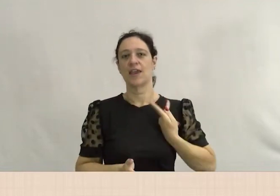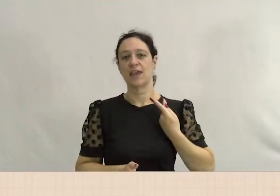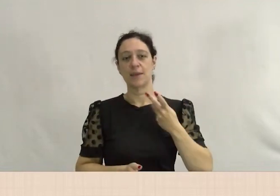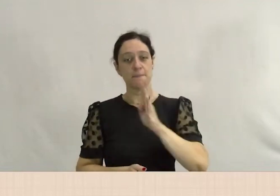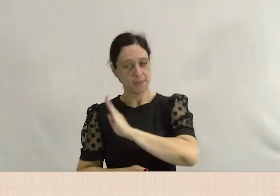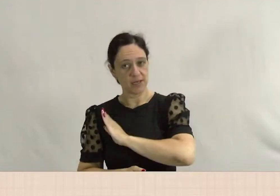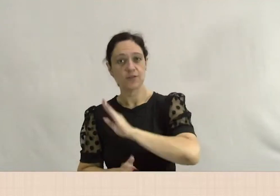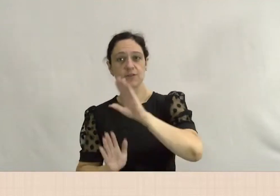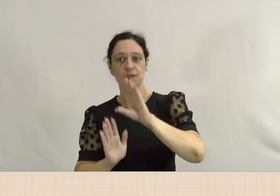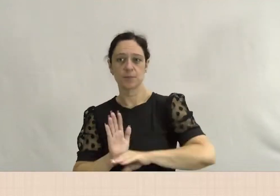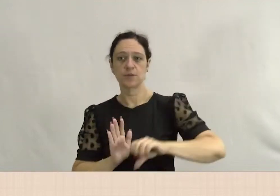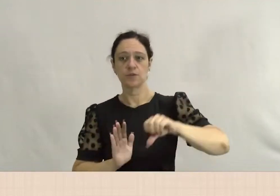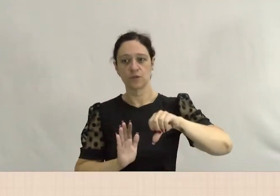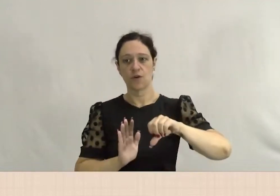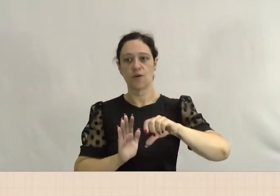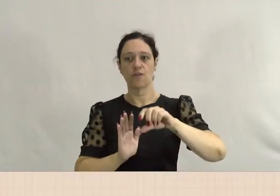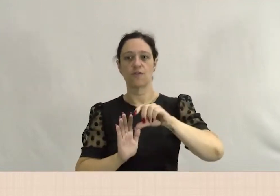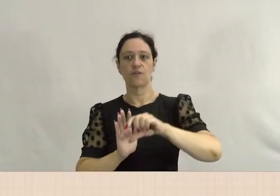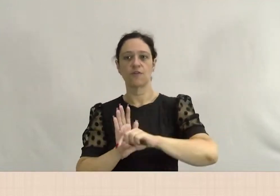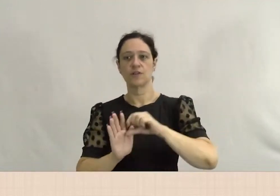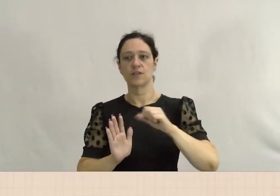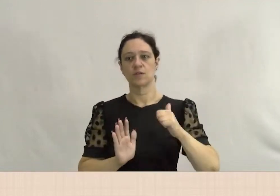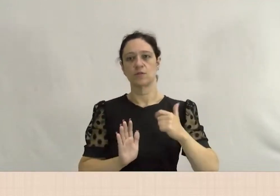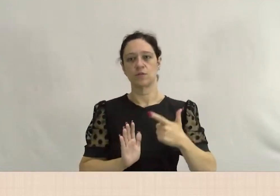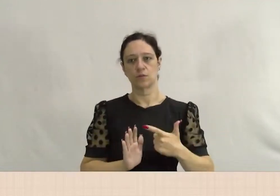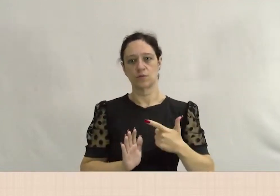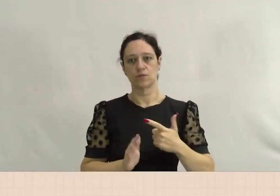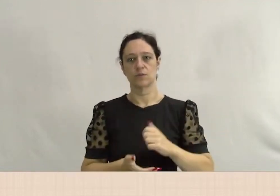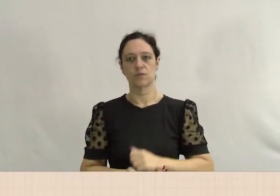9, versículo 12, que diz: